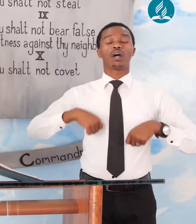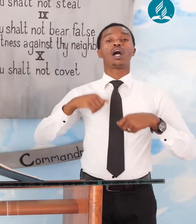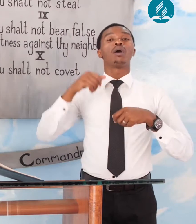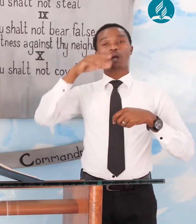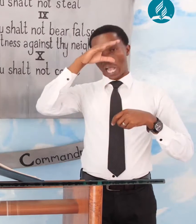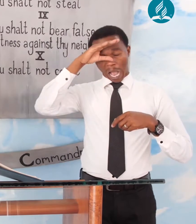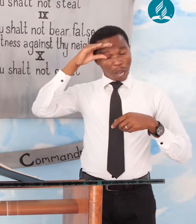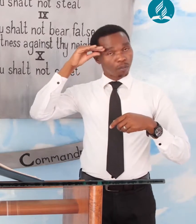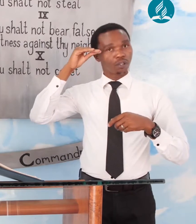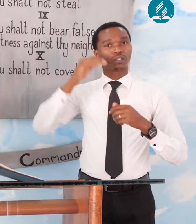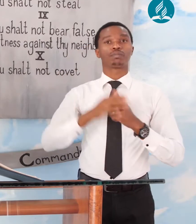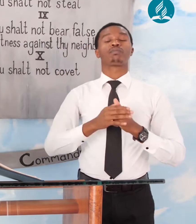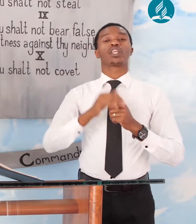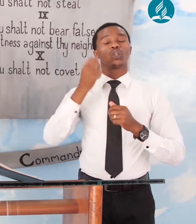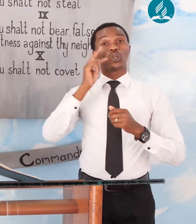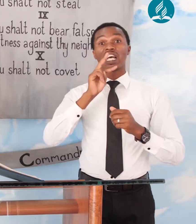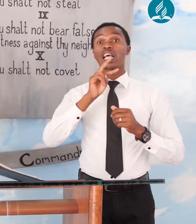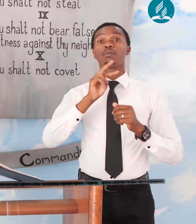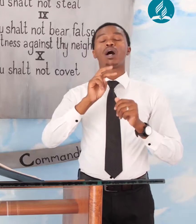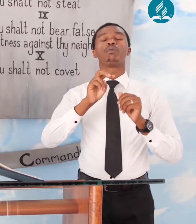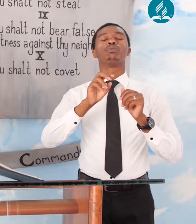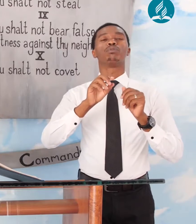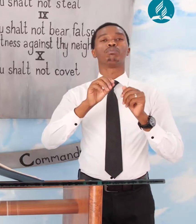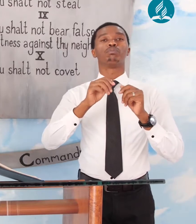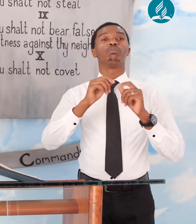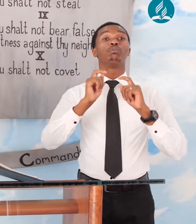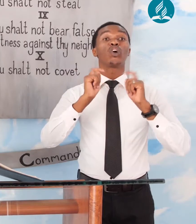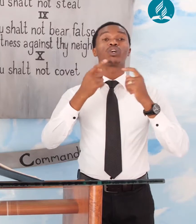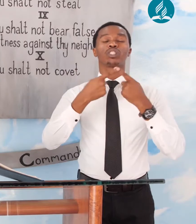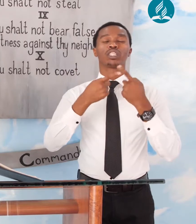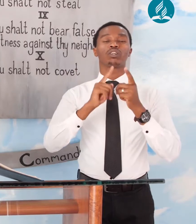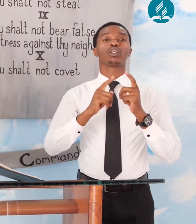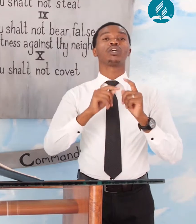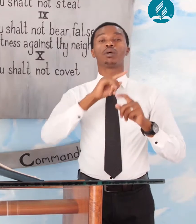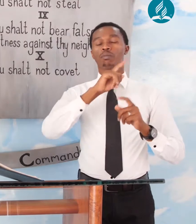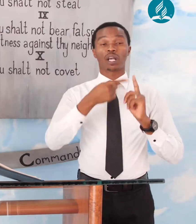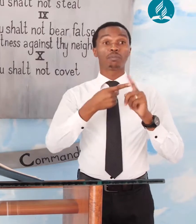Turayareba mu ngingo zitandukanye. Cya mbere turaza kureba Mose ninde.